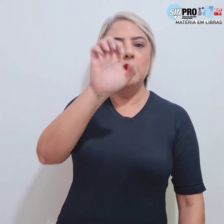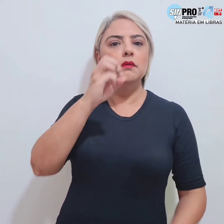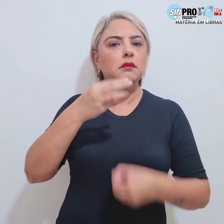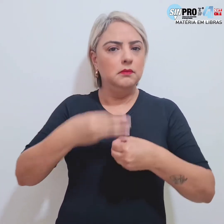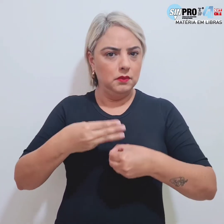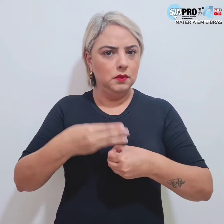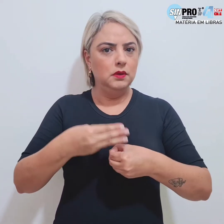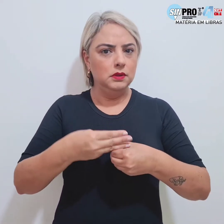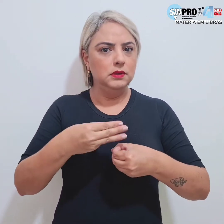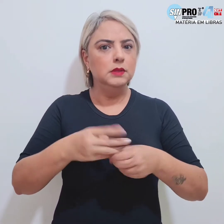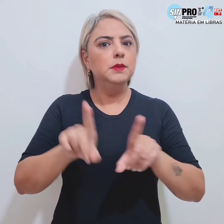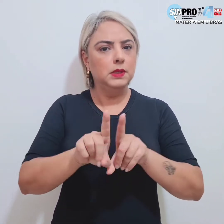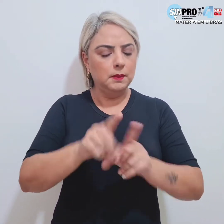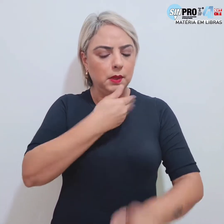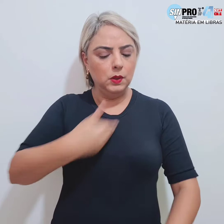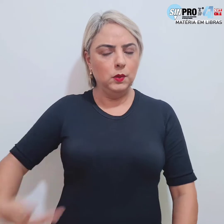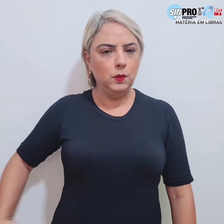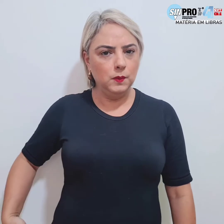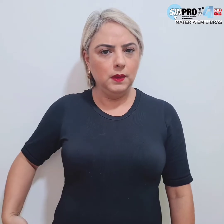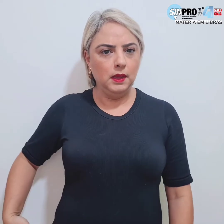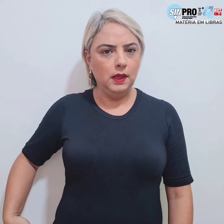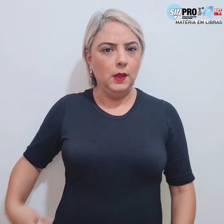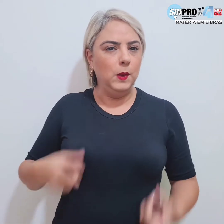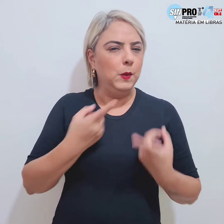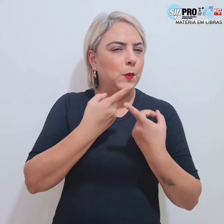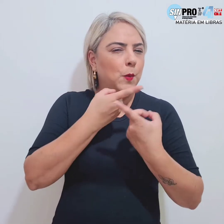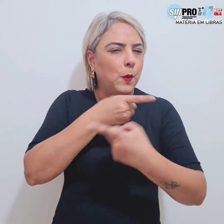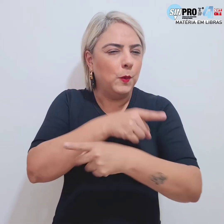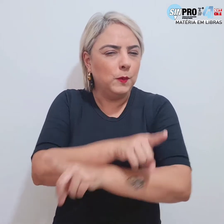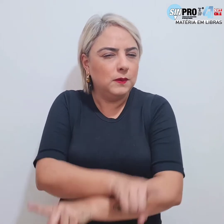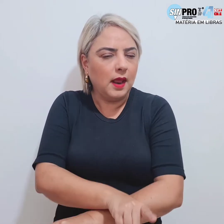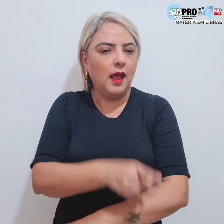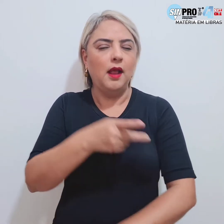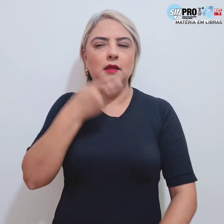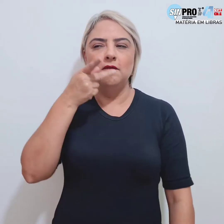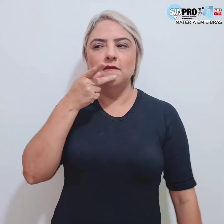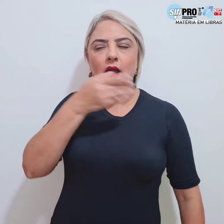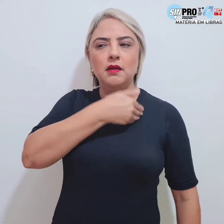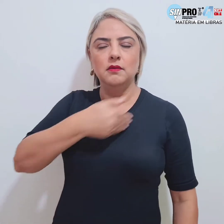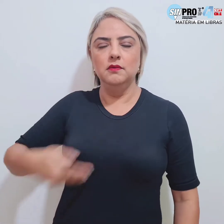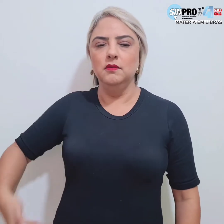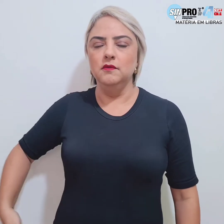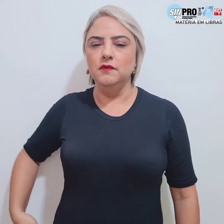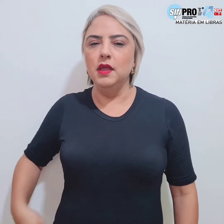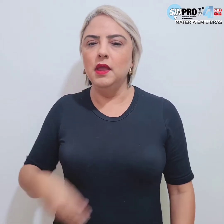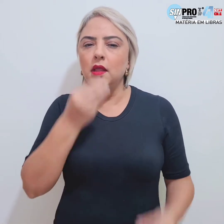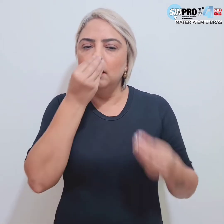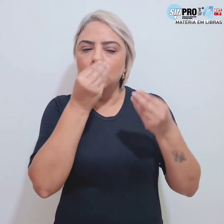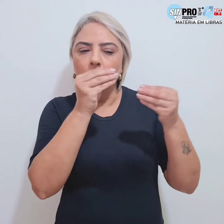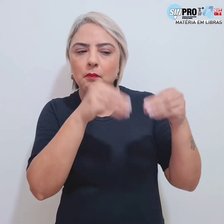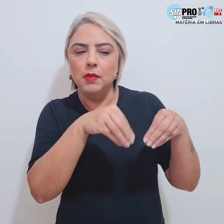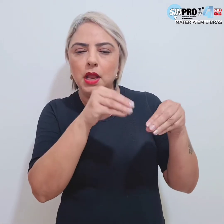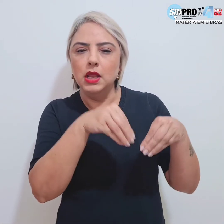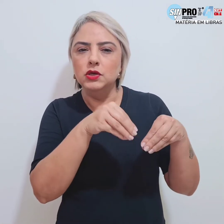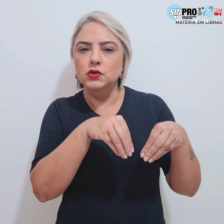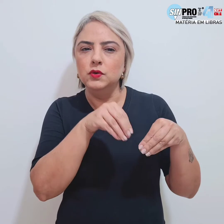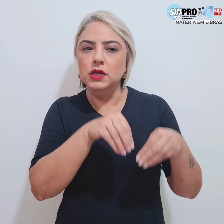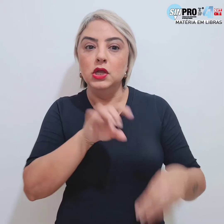e da União. E ao contrário do que o governo diz, os prejuízos recaem não só